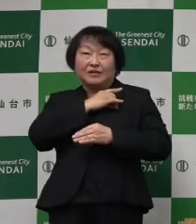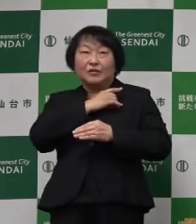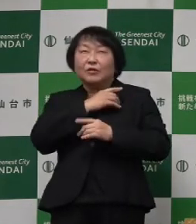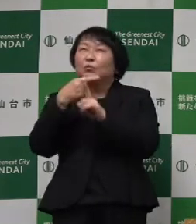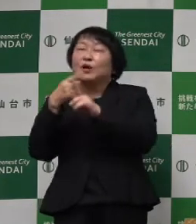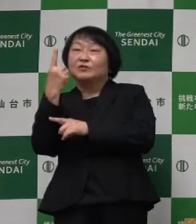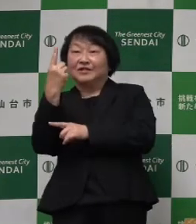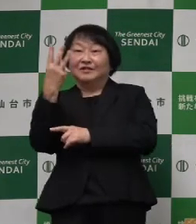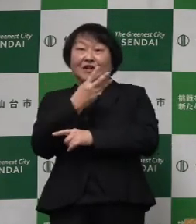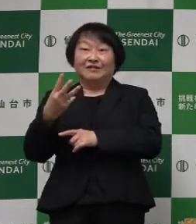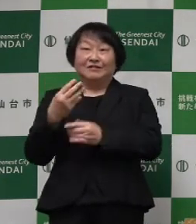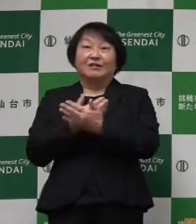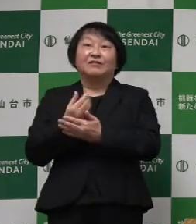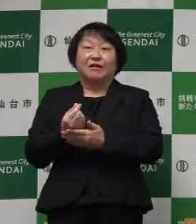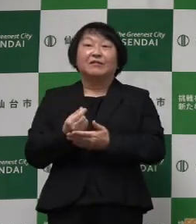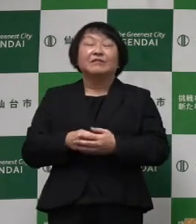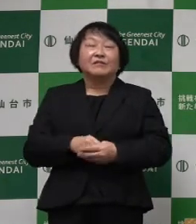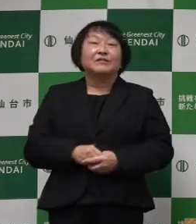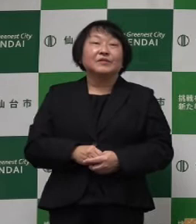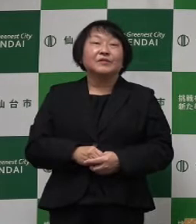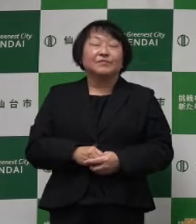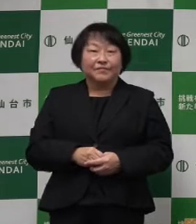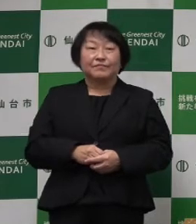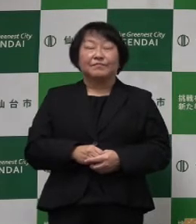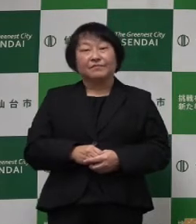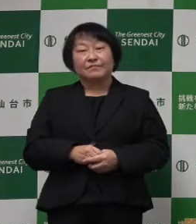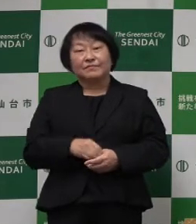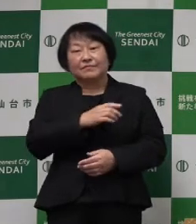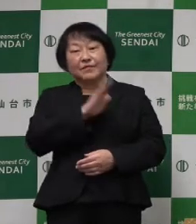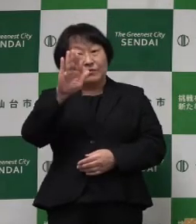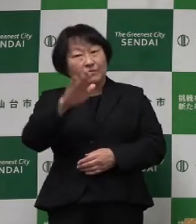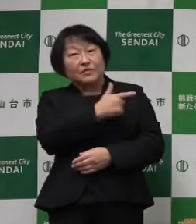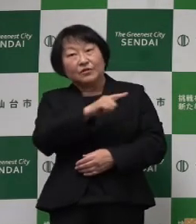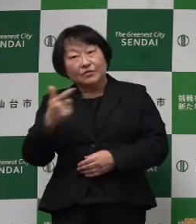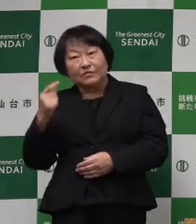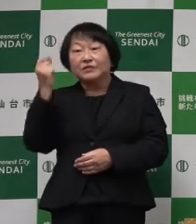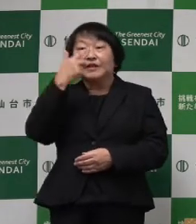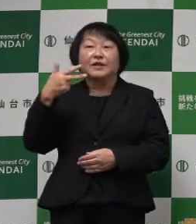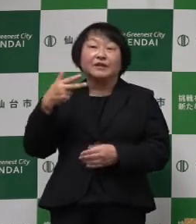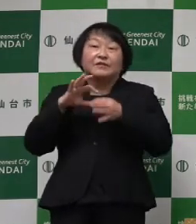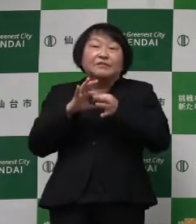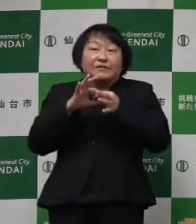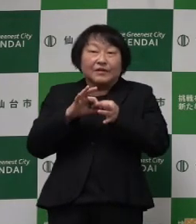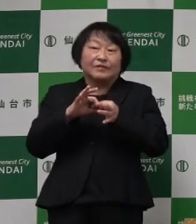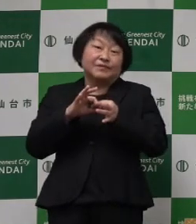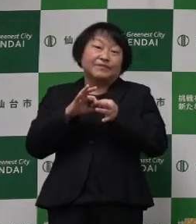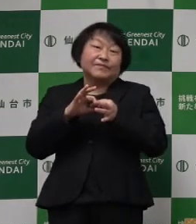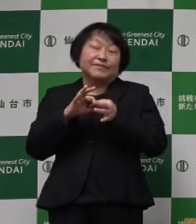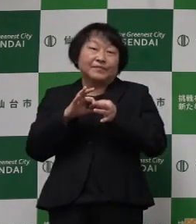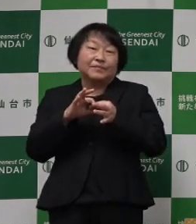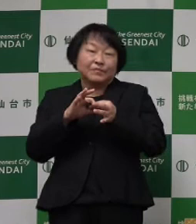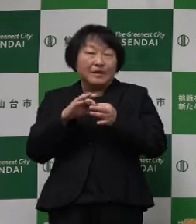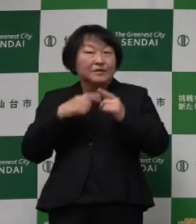です。そういう意味ではですね、いろいろな意味で、仙台についてもですね、さ